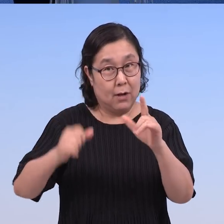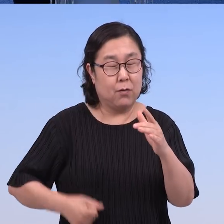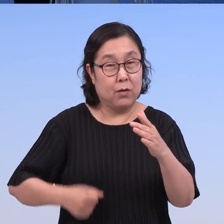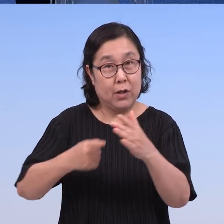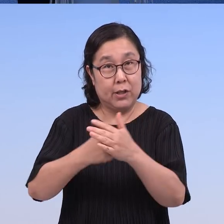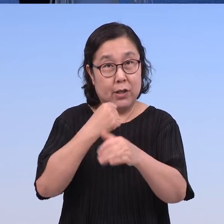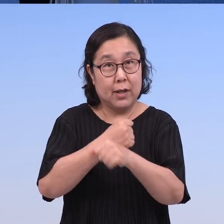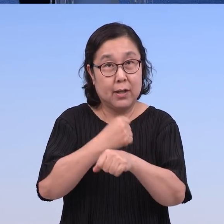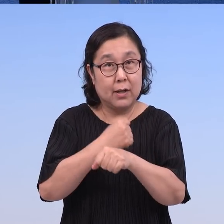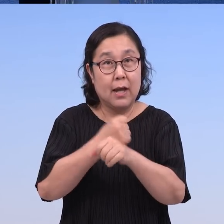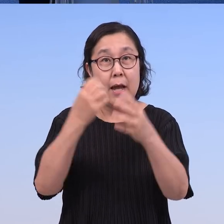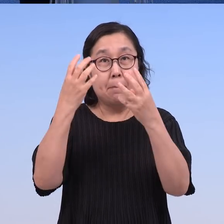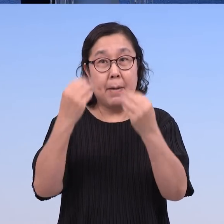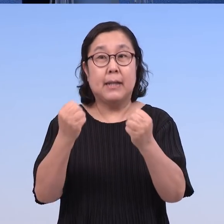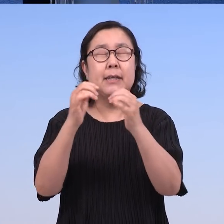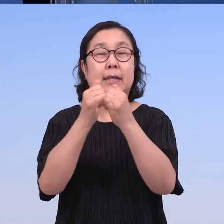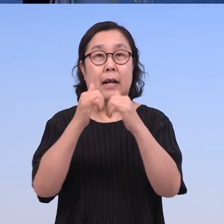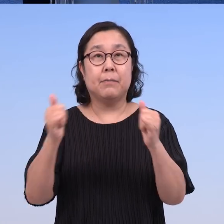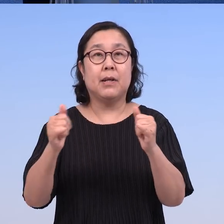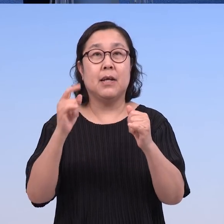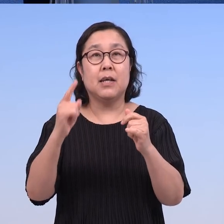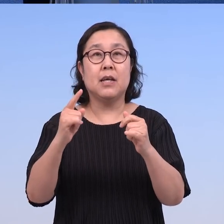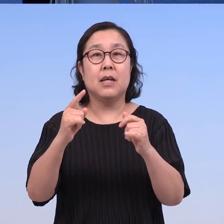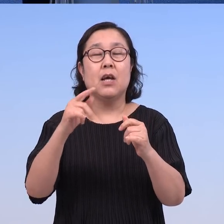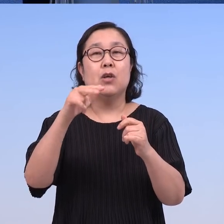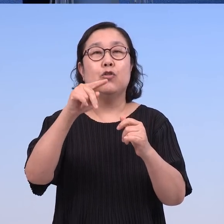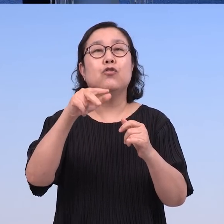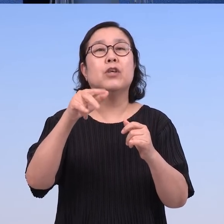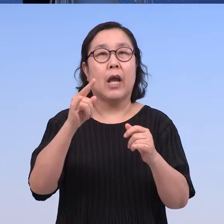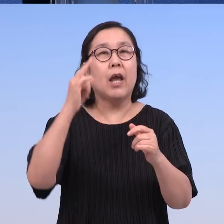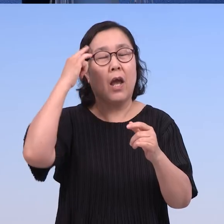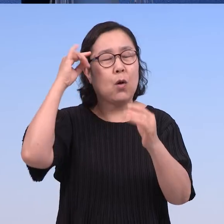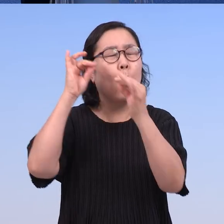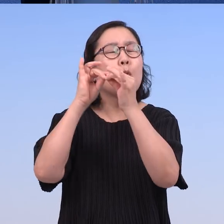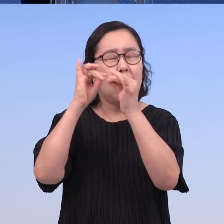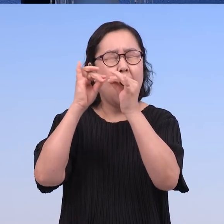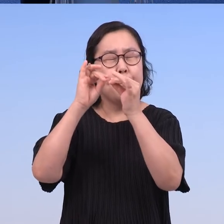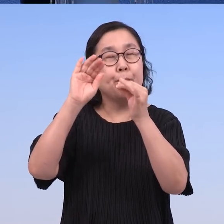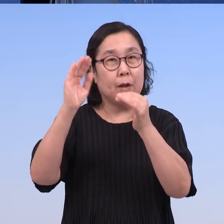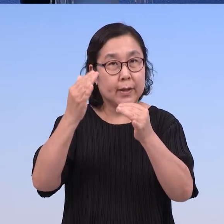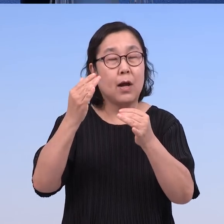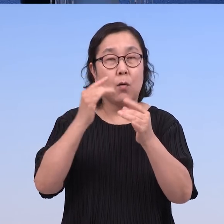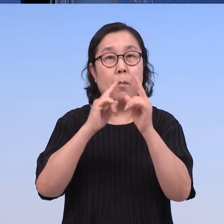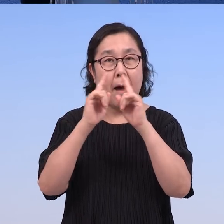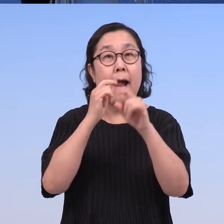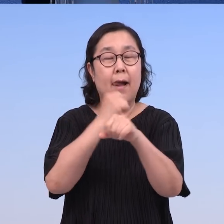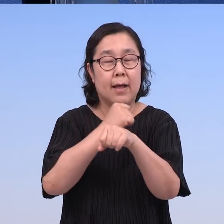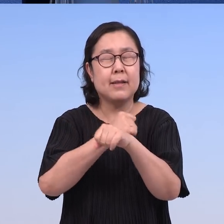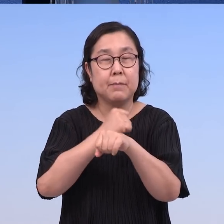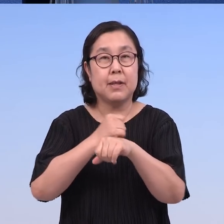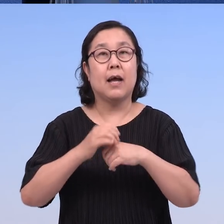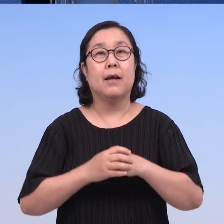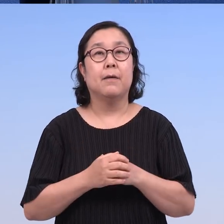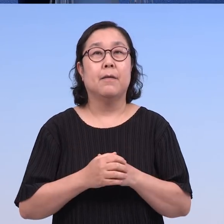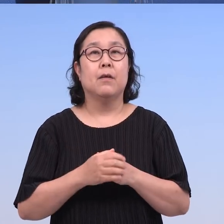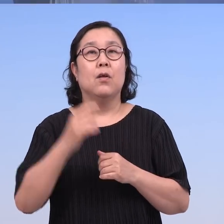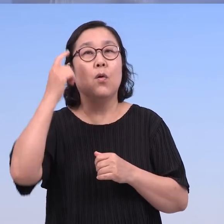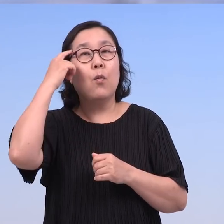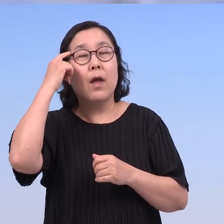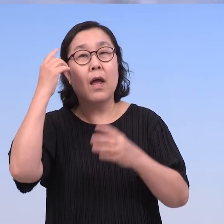정했더니 꽤 많은 분들이 이 주제에 참 공감이 된다고 그런 말씀들을 하는 것을